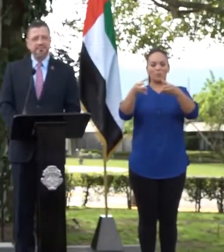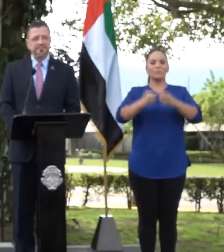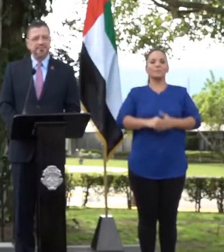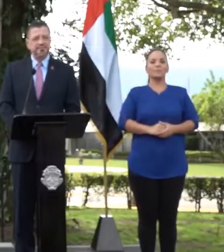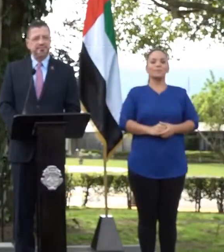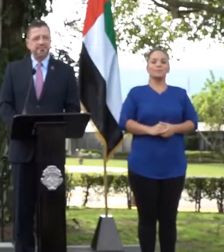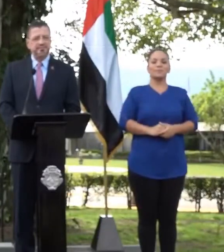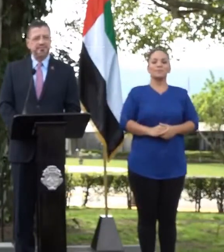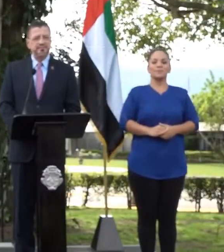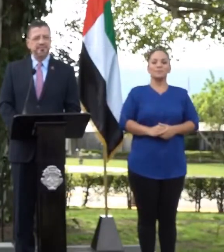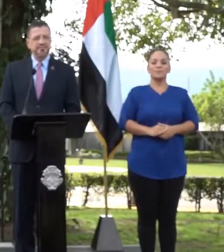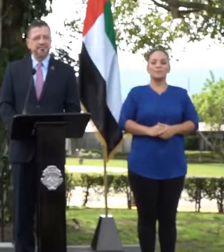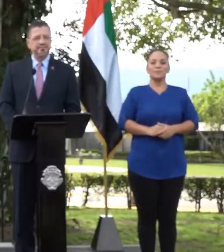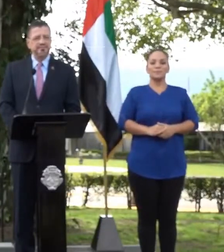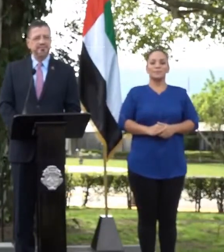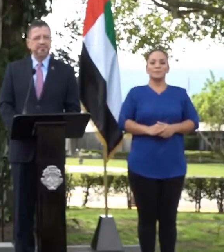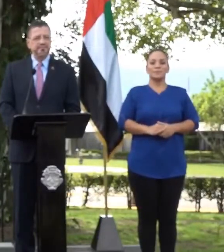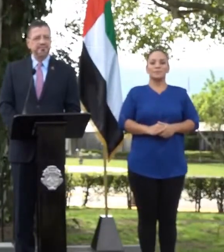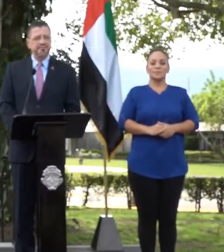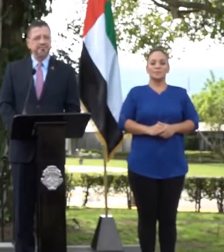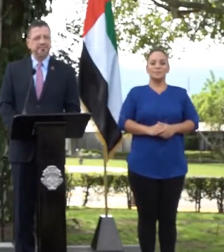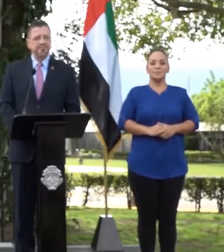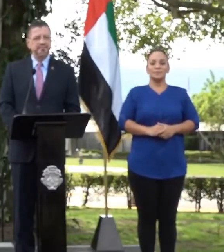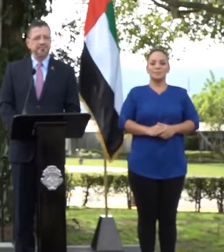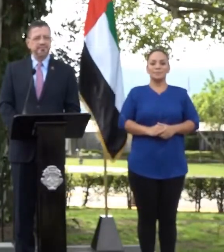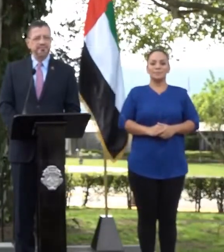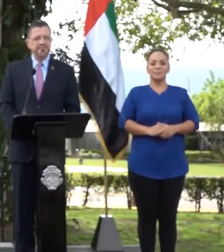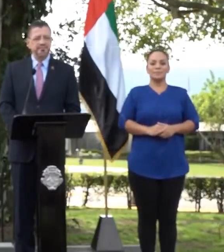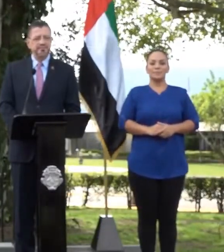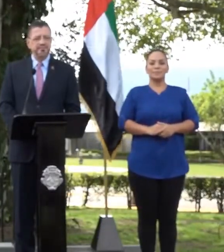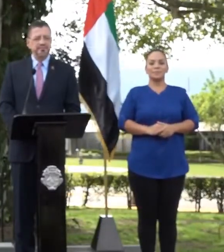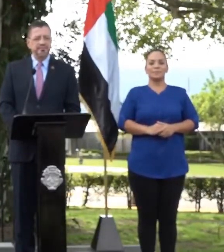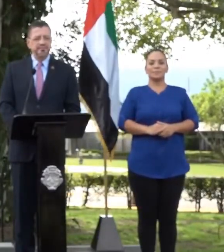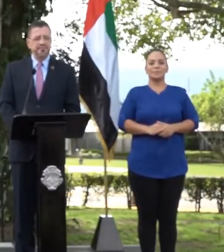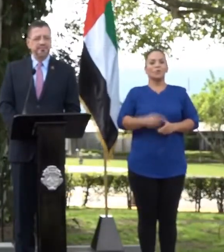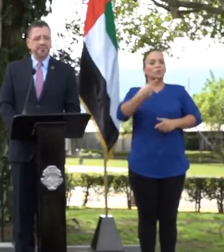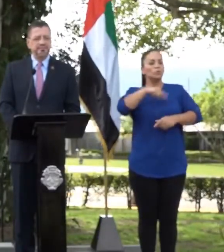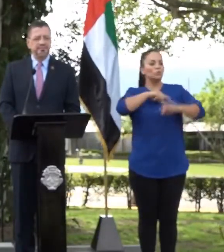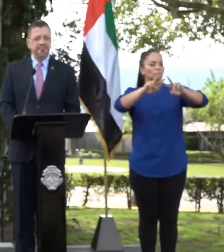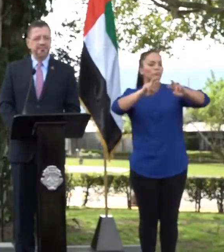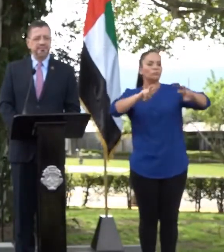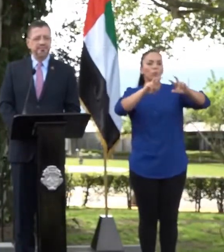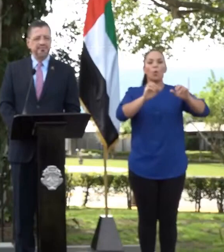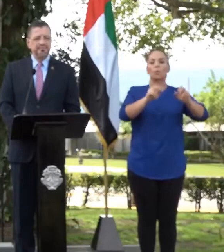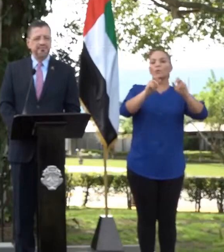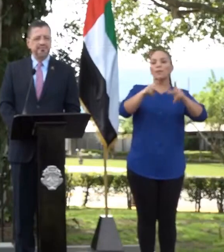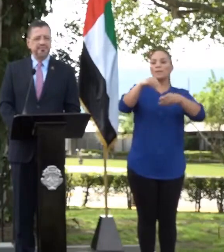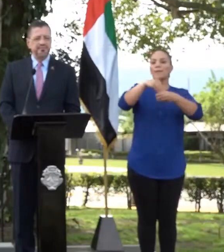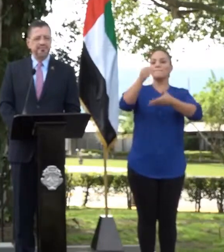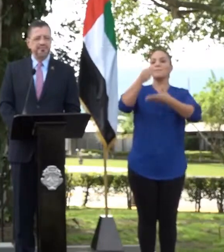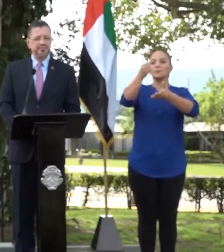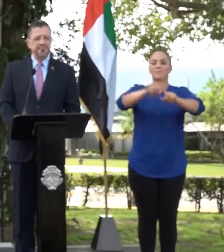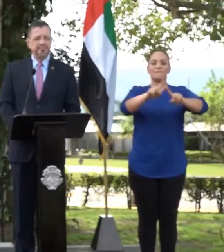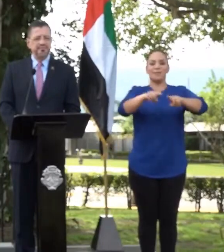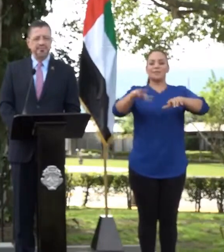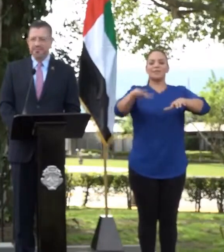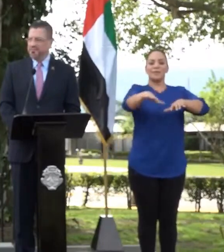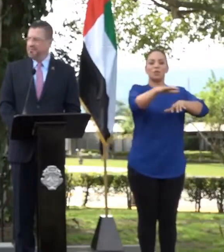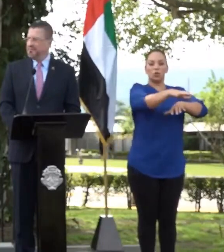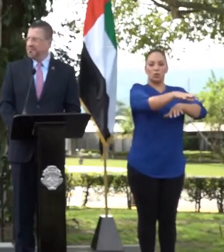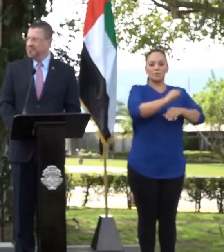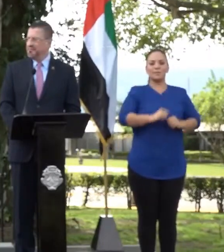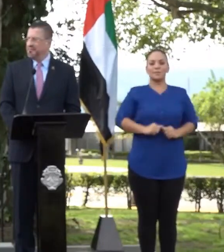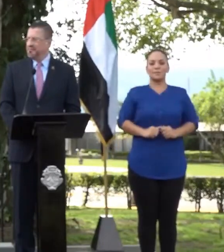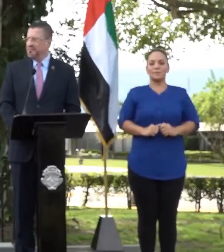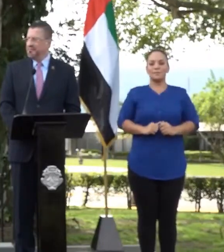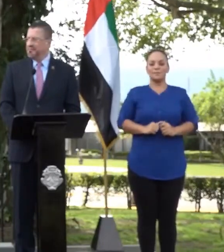explored different opportunities of investment in different sectors. Donde exploramos oportunidades de inversión en diferentes sectores. And